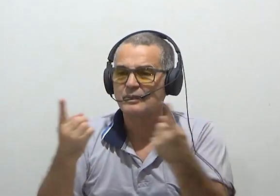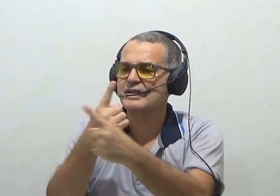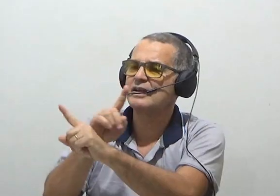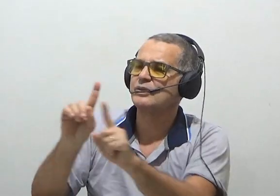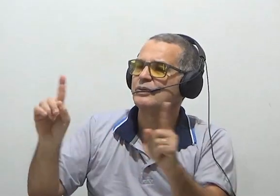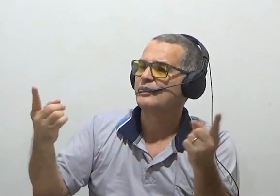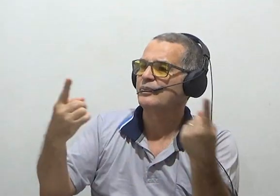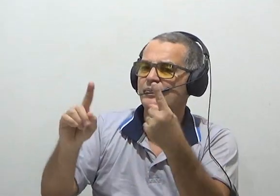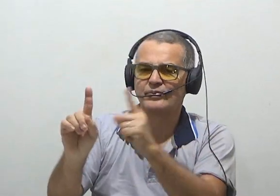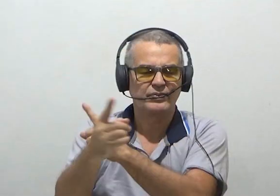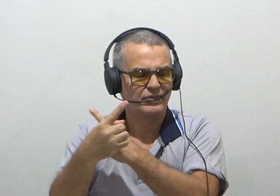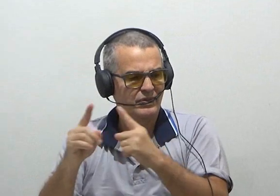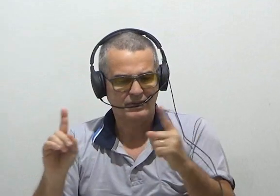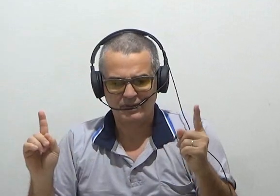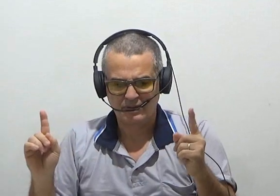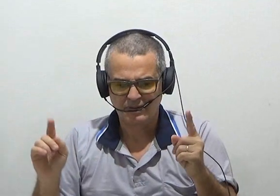duas, passeando.